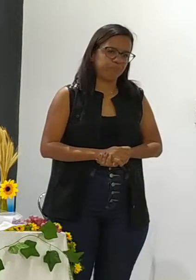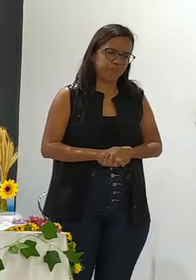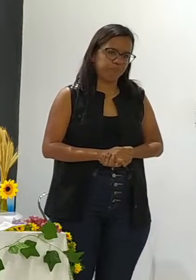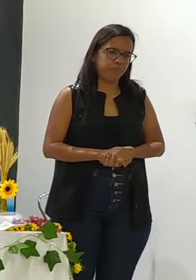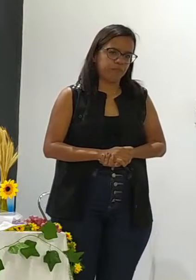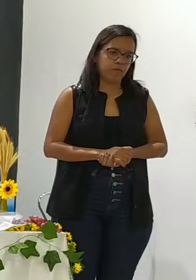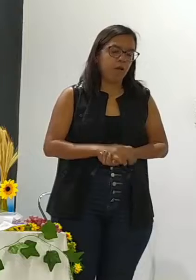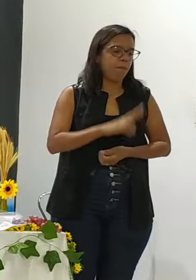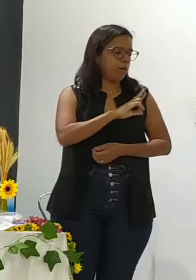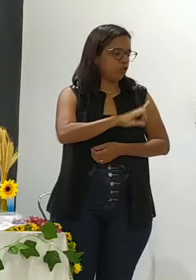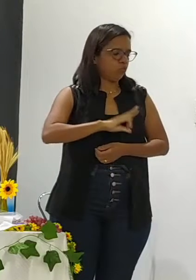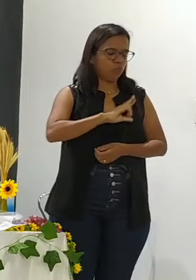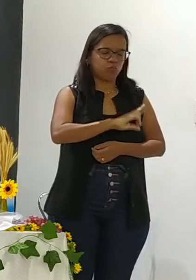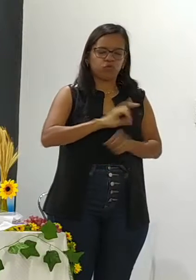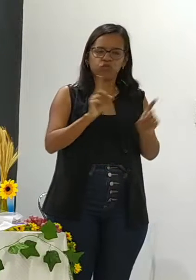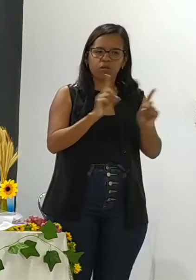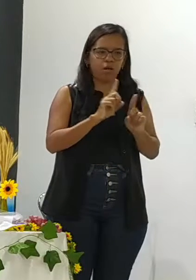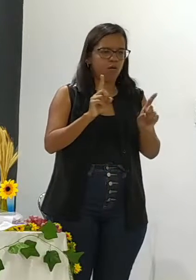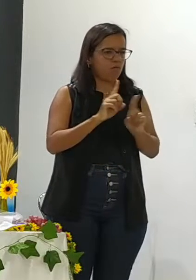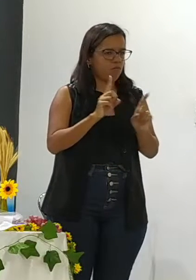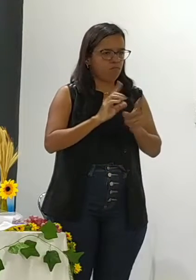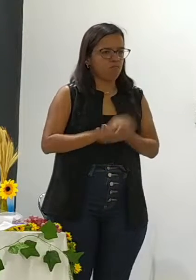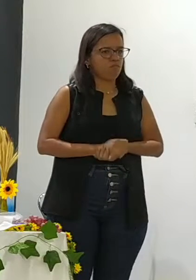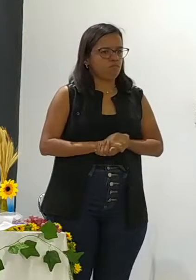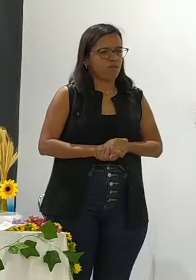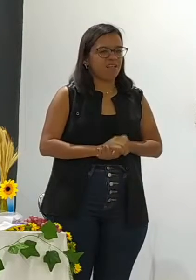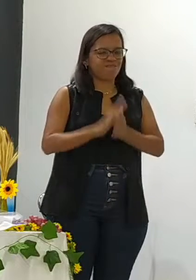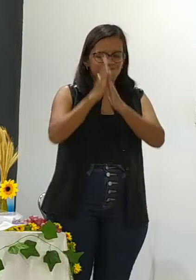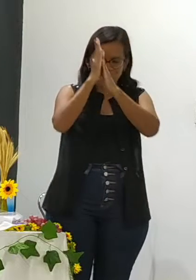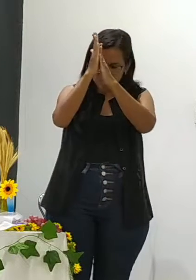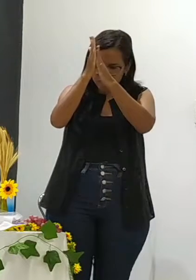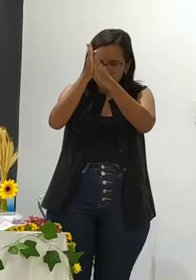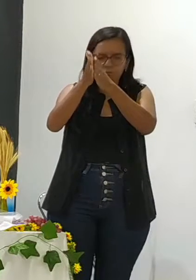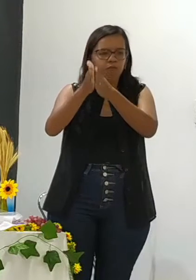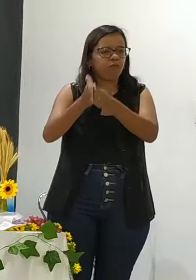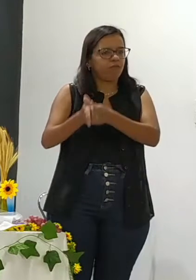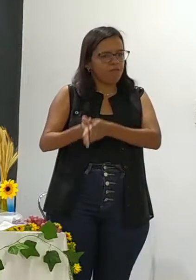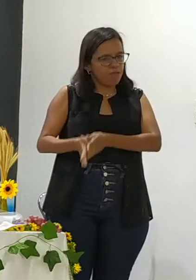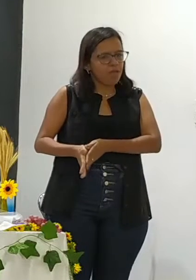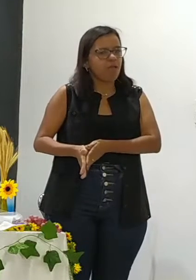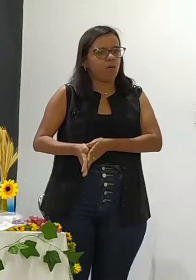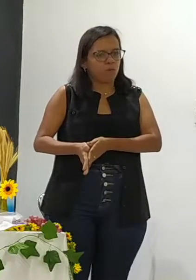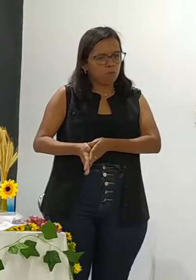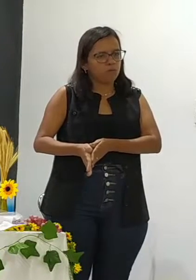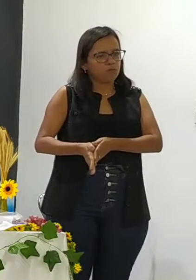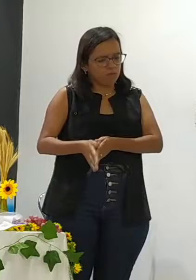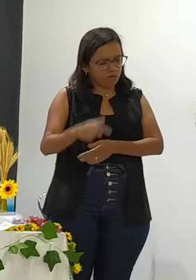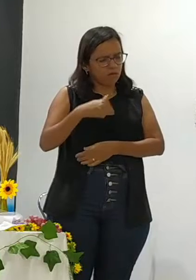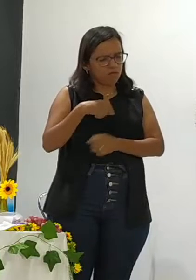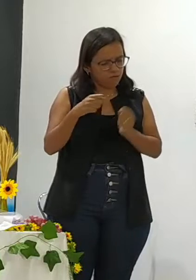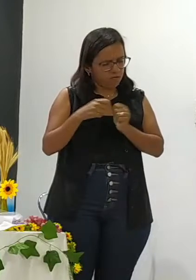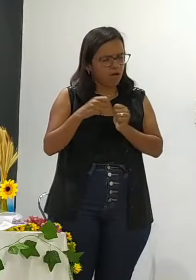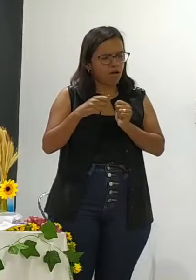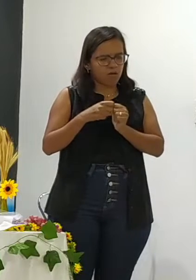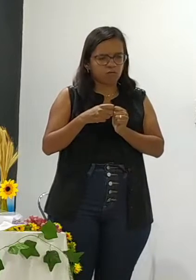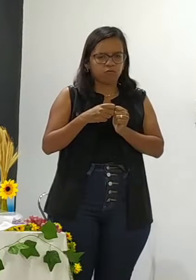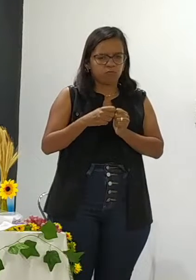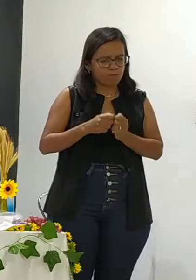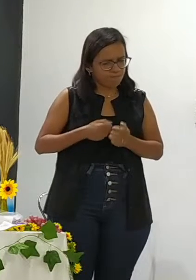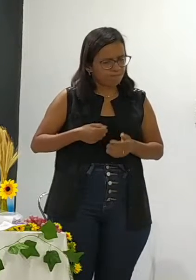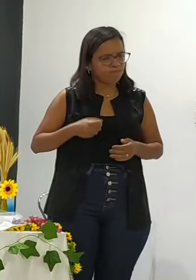Mas Ruth não. Ruth, ela mostra a sua fidelidade. Ruth, ela diz, olha, não faça, não